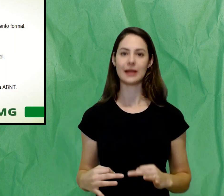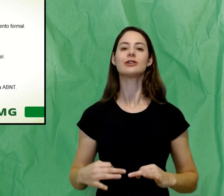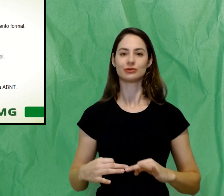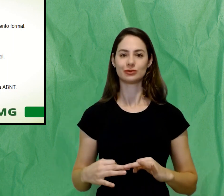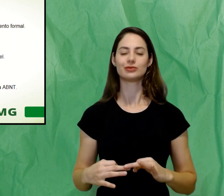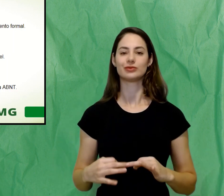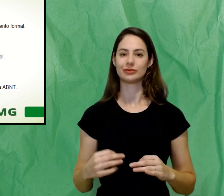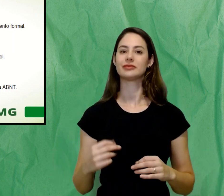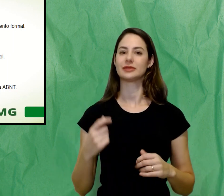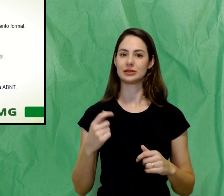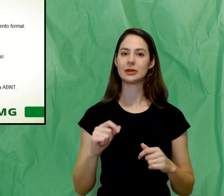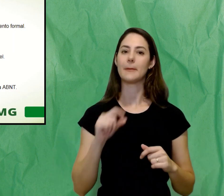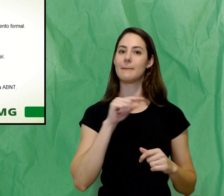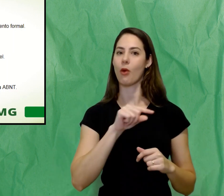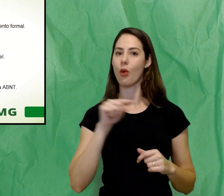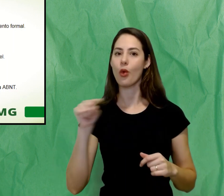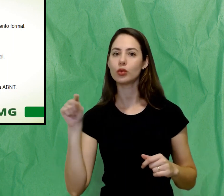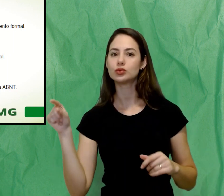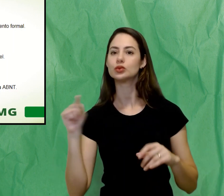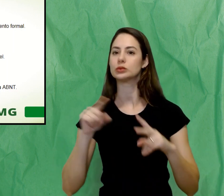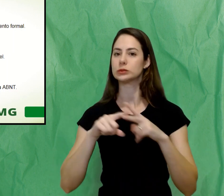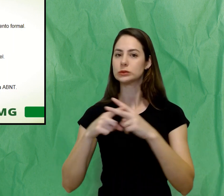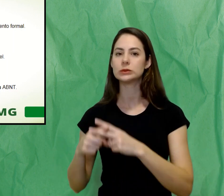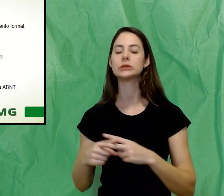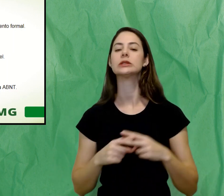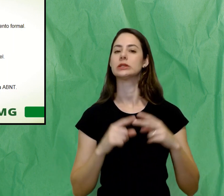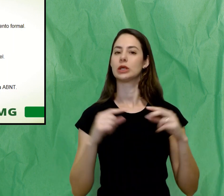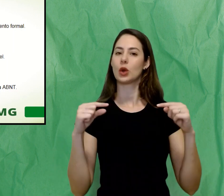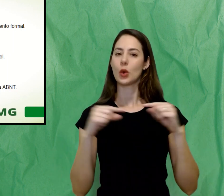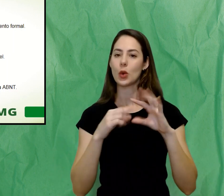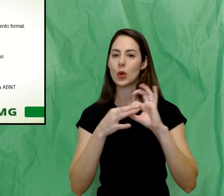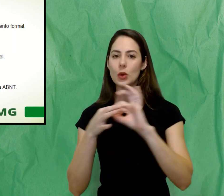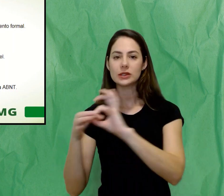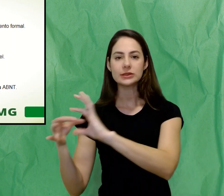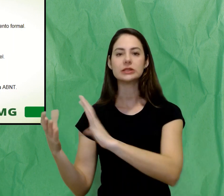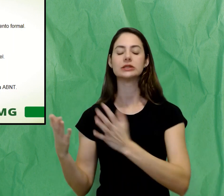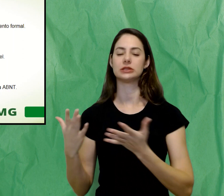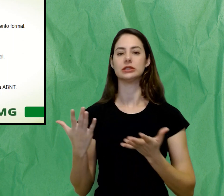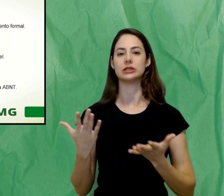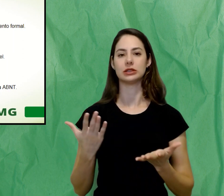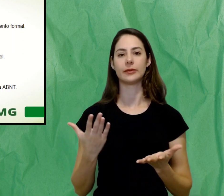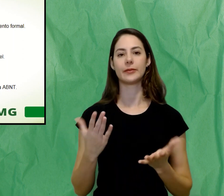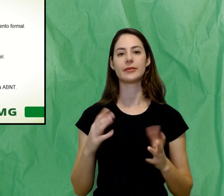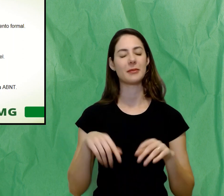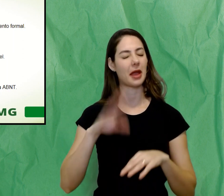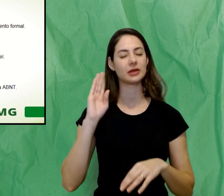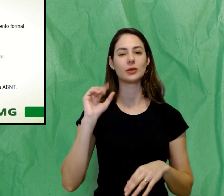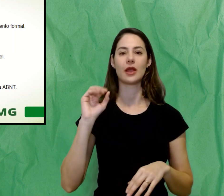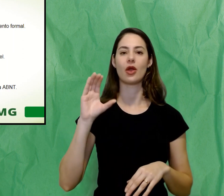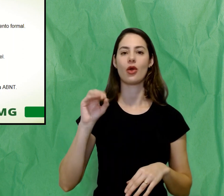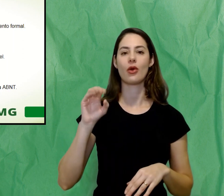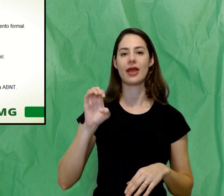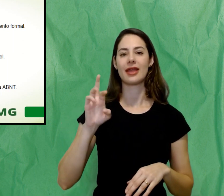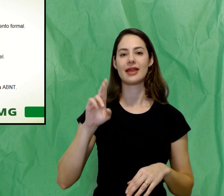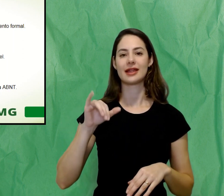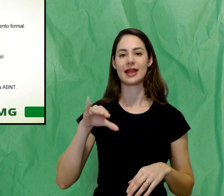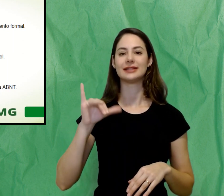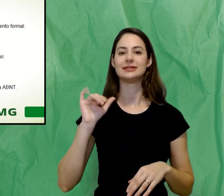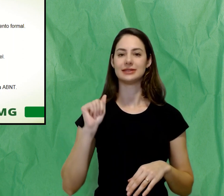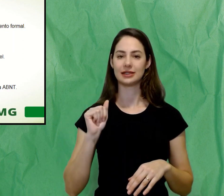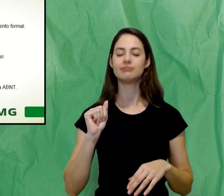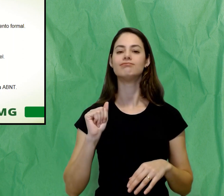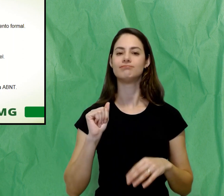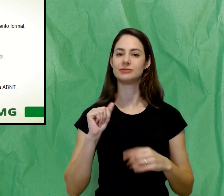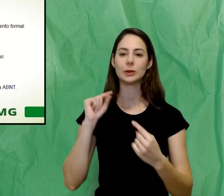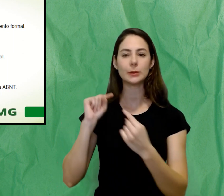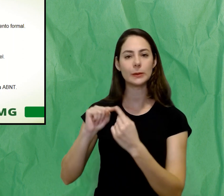muita atenção com problemas de pontuação, ortografia, concordância e principalmente com a questão da coerência dos dados apresentados,